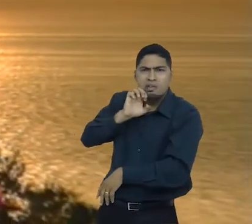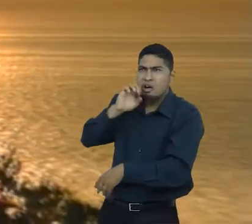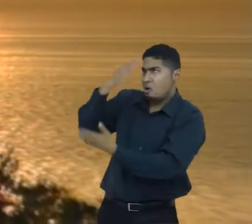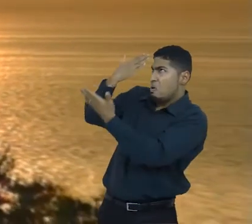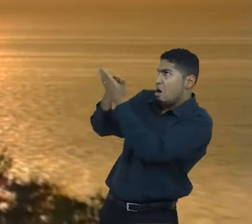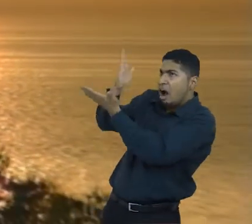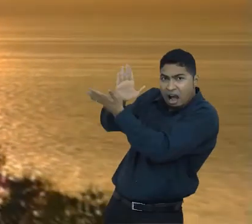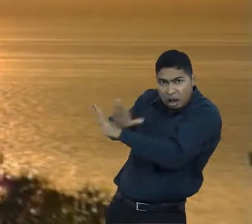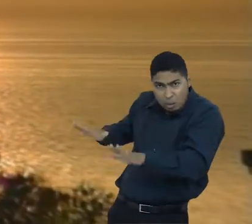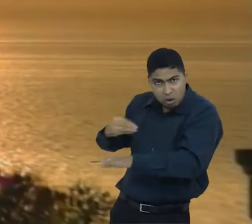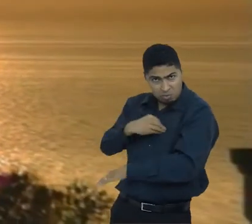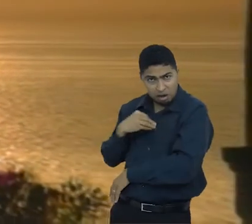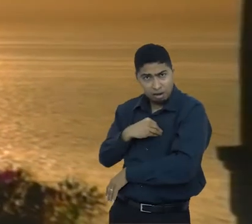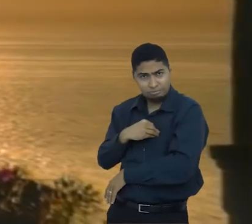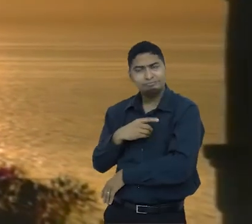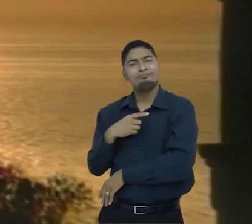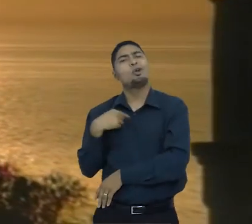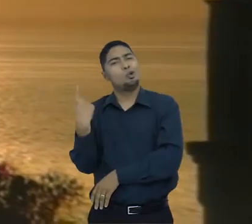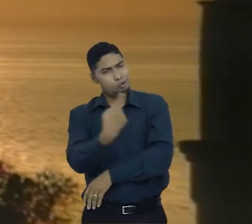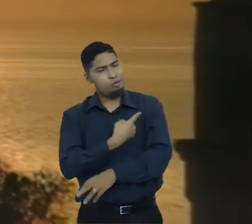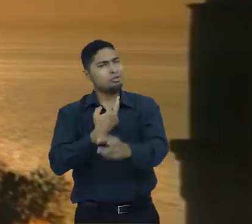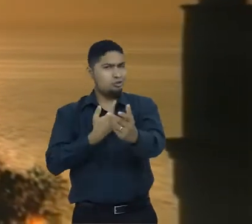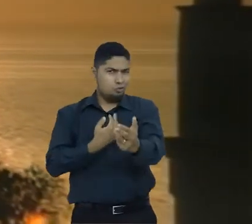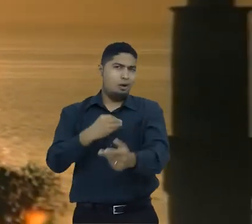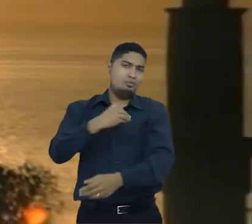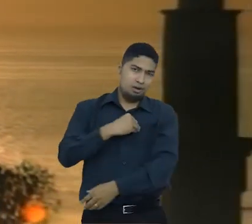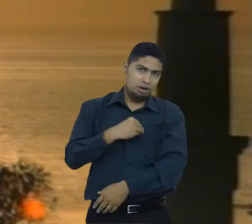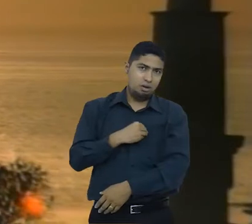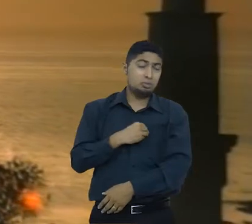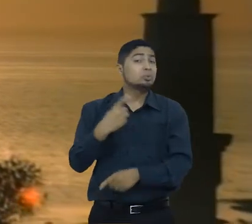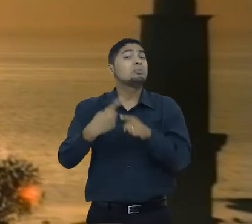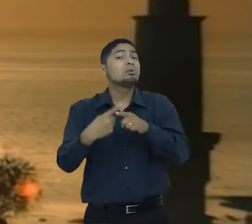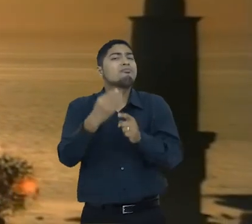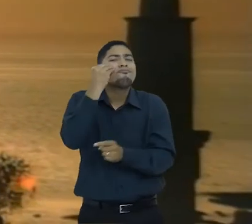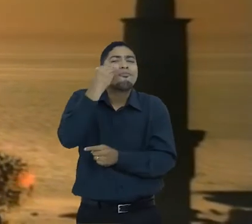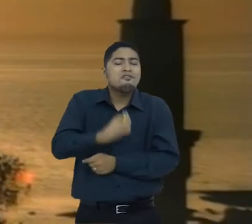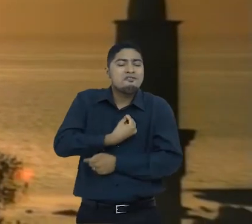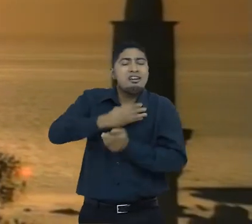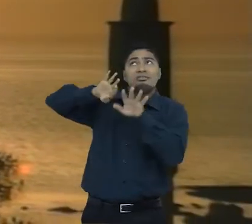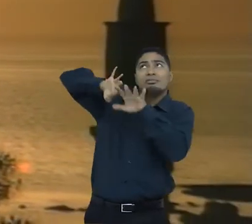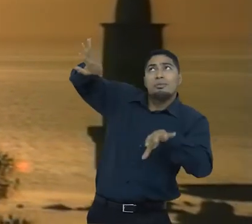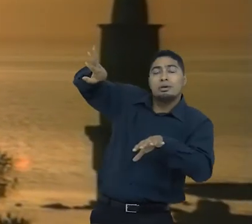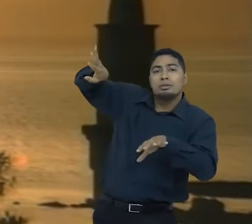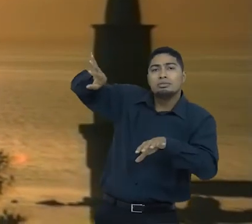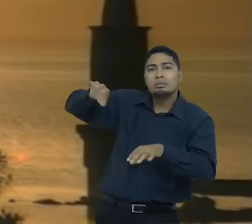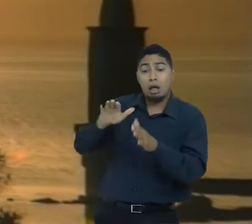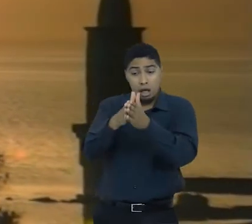confiar em Deus e pecaram, também pecamos ao tentar viver sem Ele. A Bíblia diz que, mesmo que